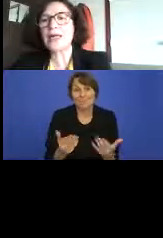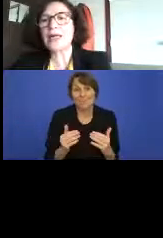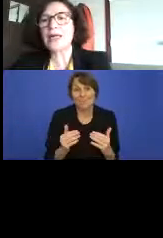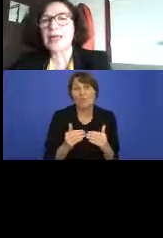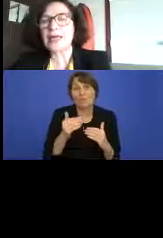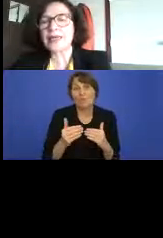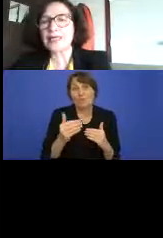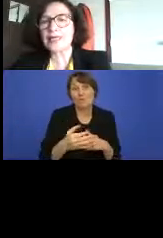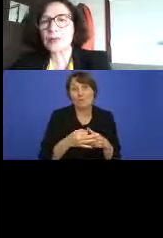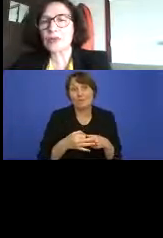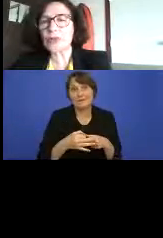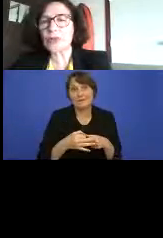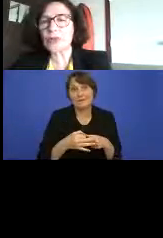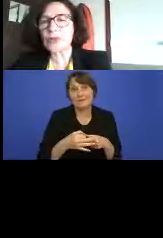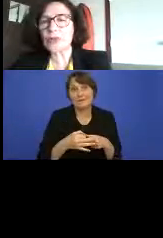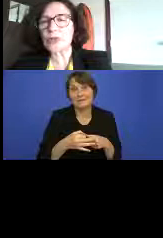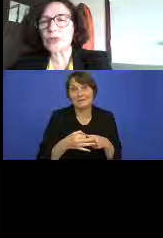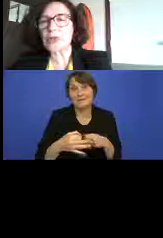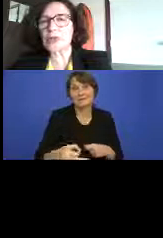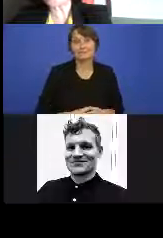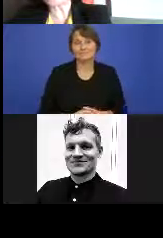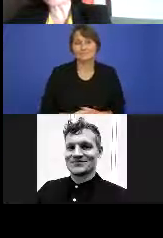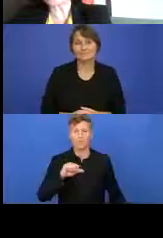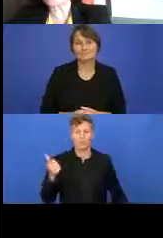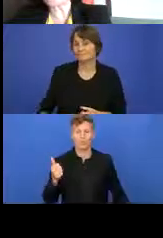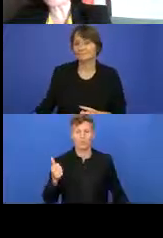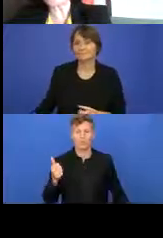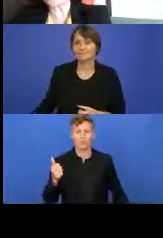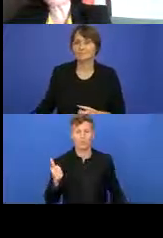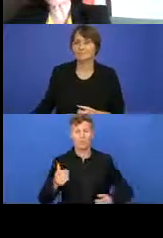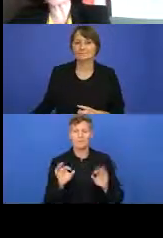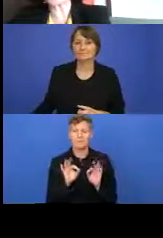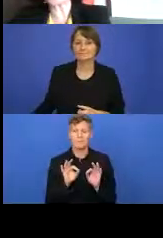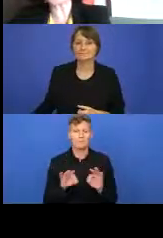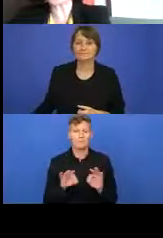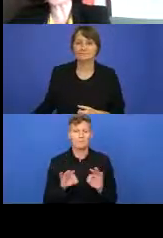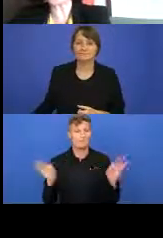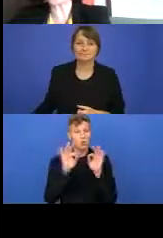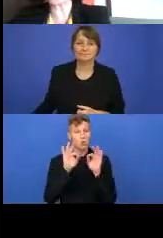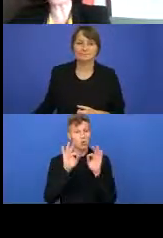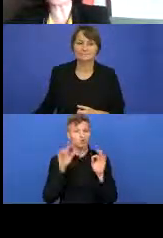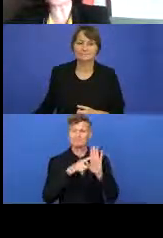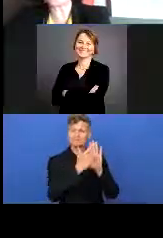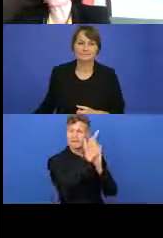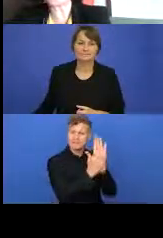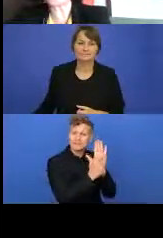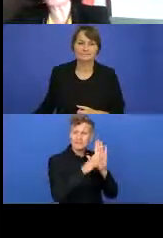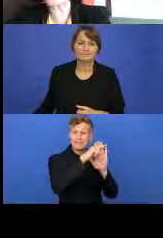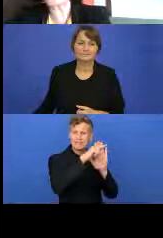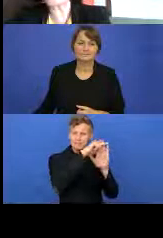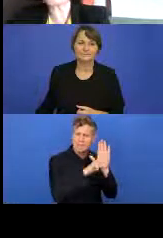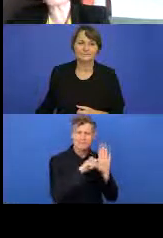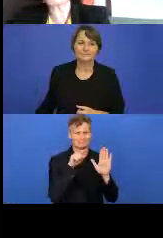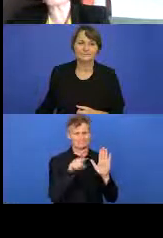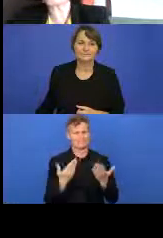le risque de retard supplémentaire. Une autre question importante, c'est les législations